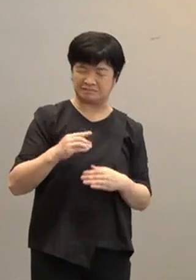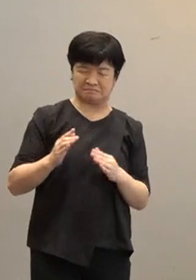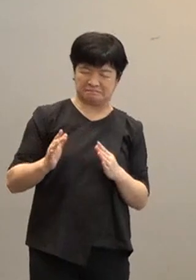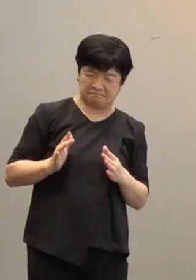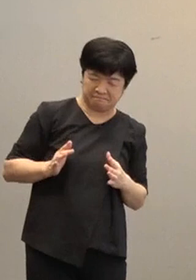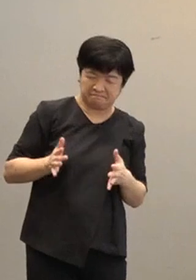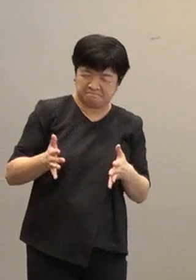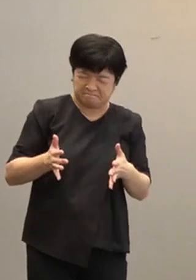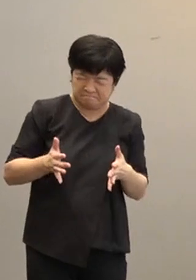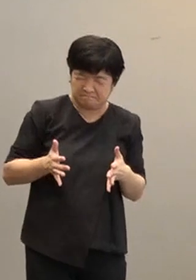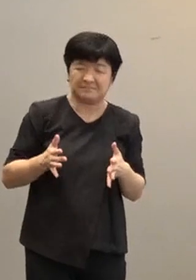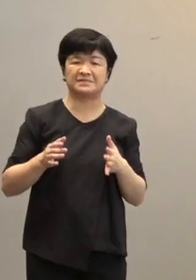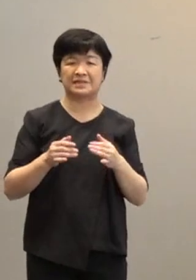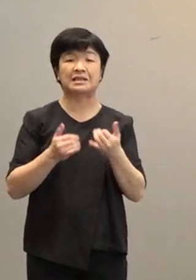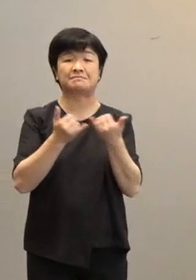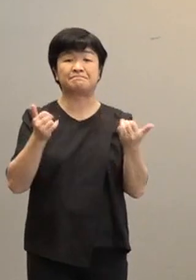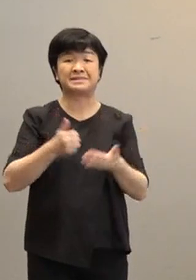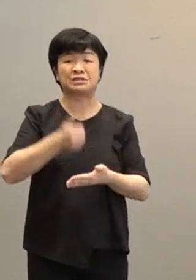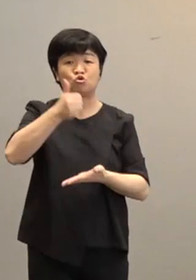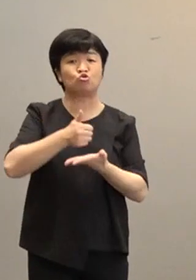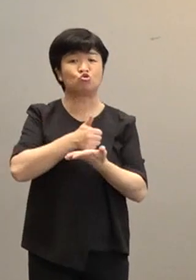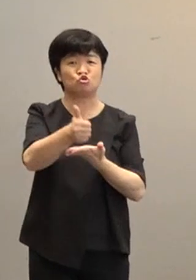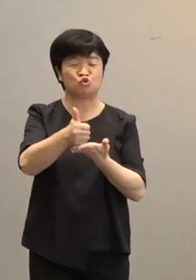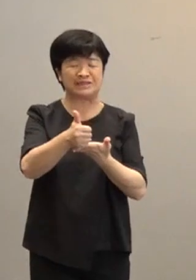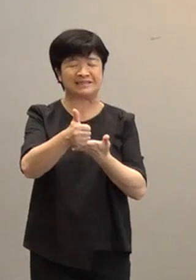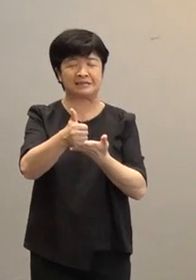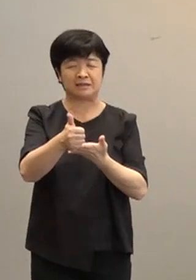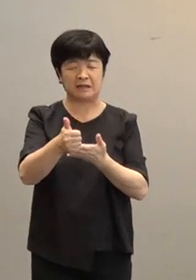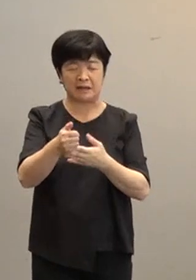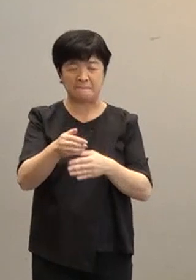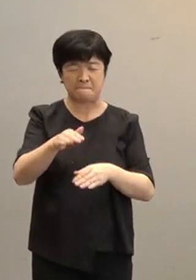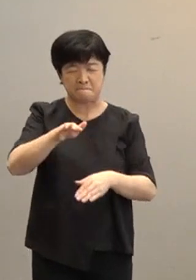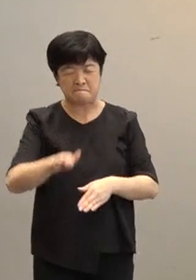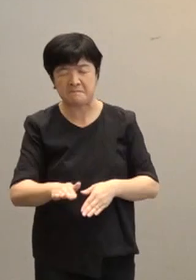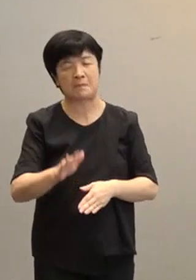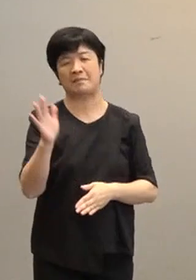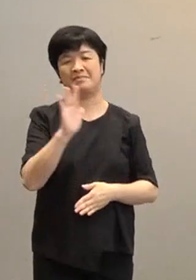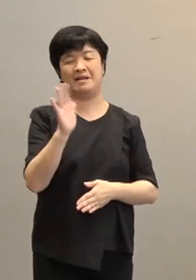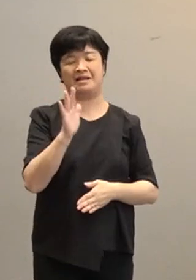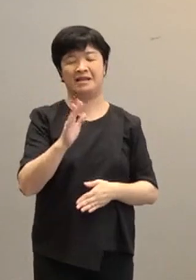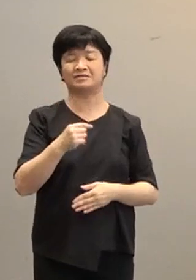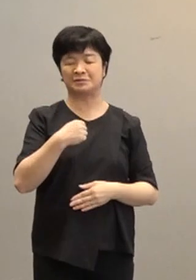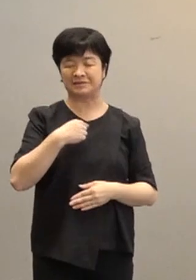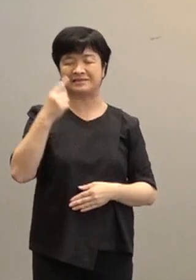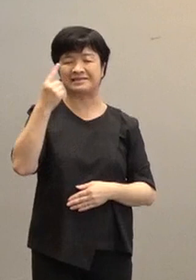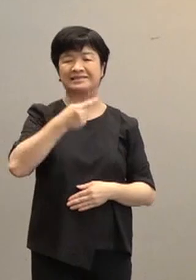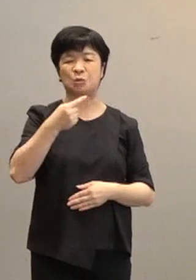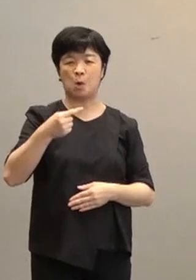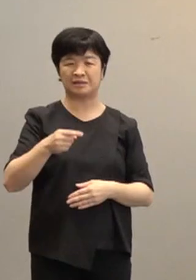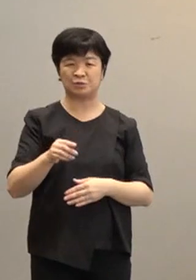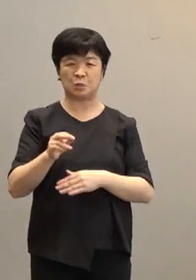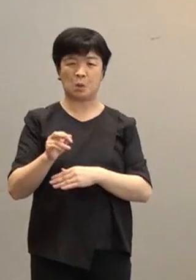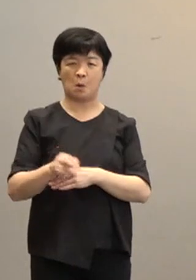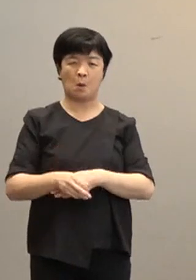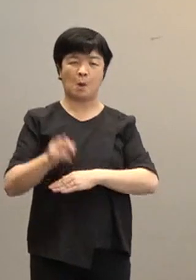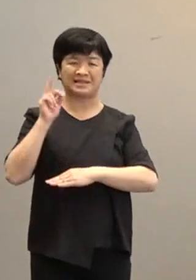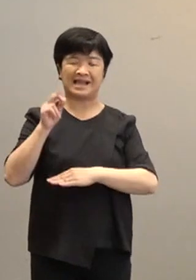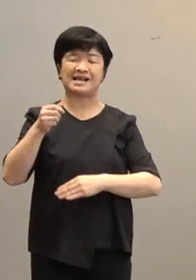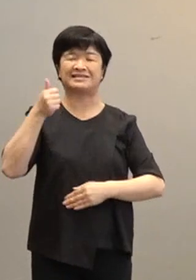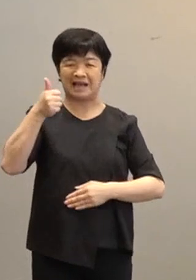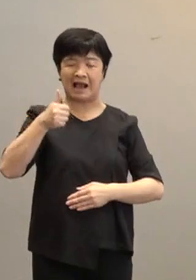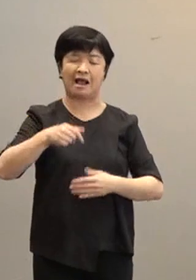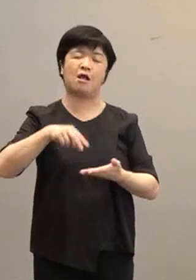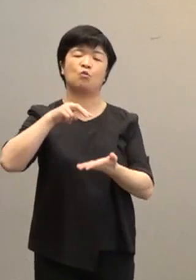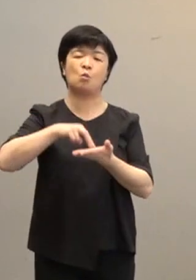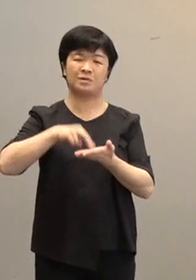制度が後退することがあってはならないというふうに思いますので、まあ、一人の政治家としてはですね、これまで通り、そういう、県民の皆